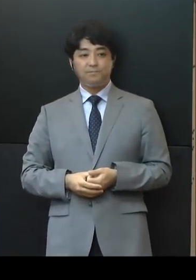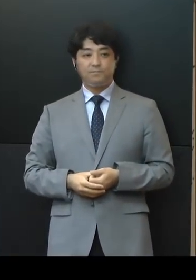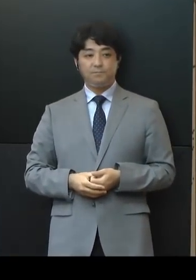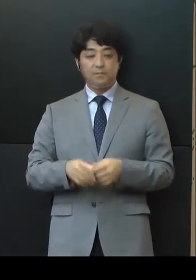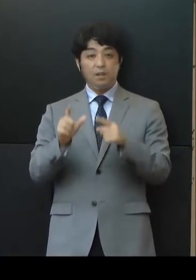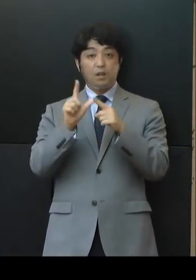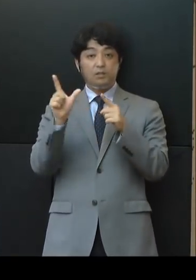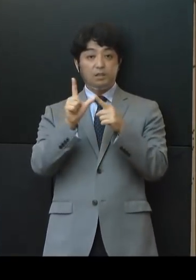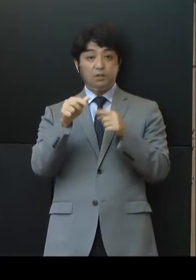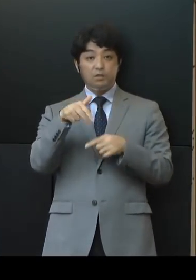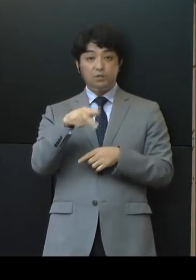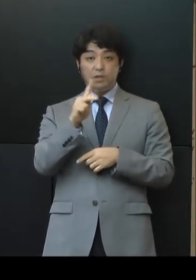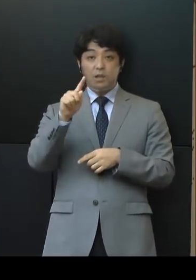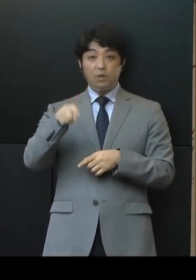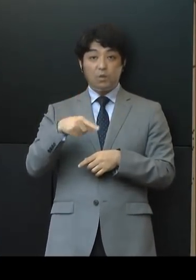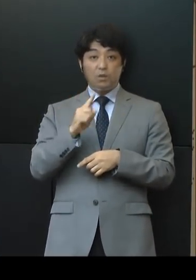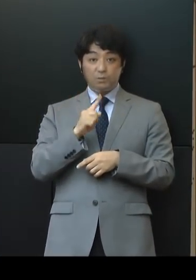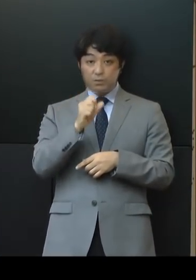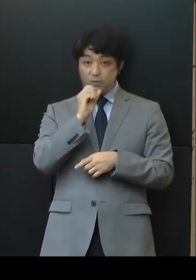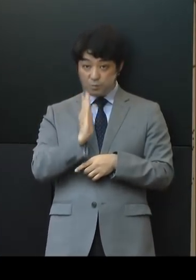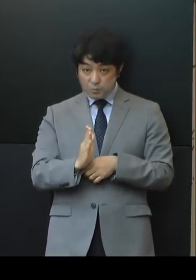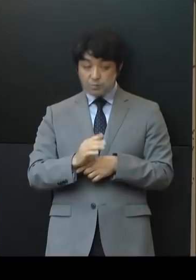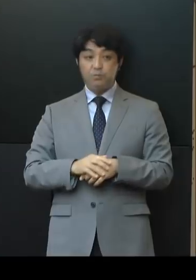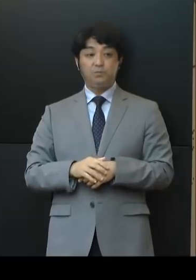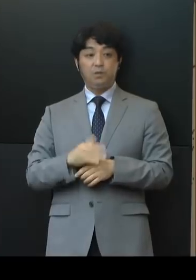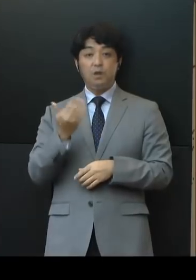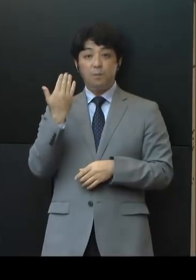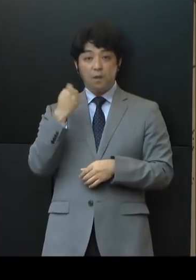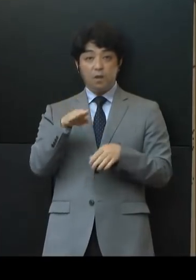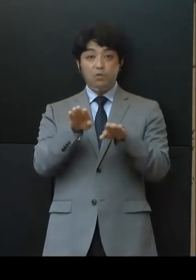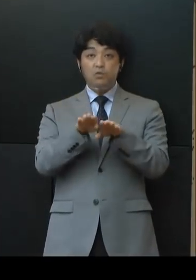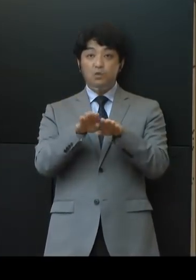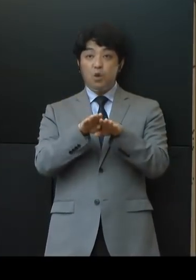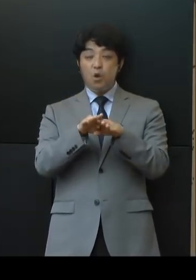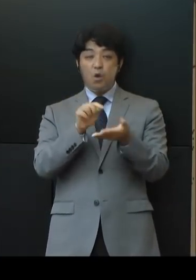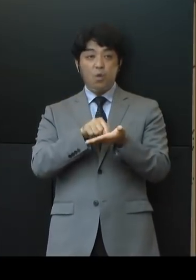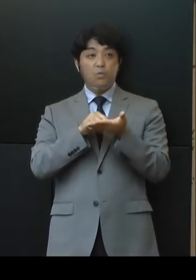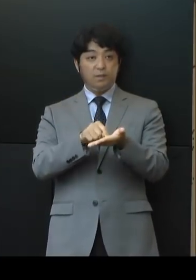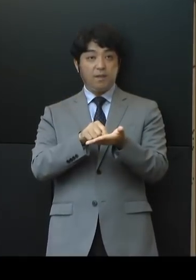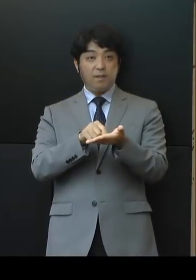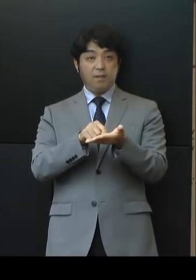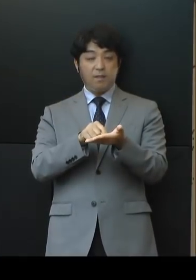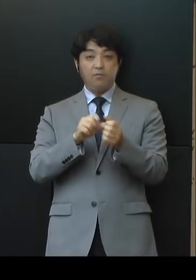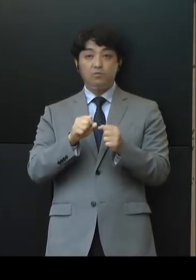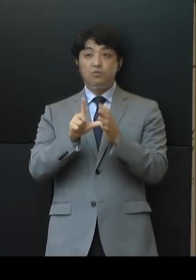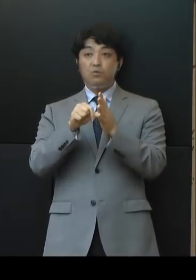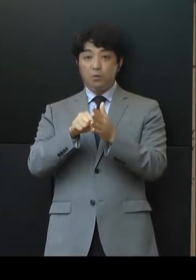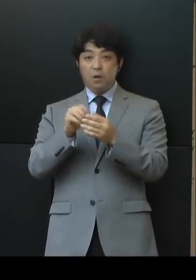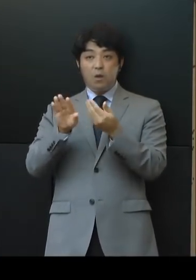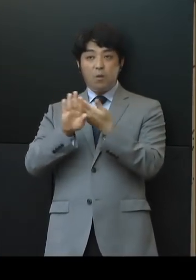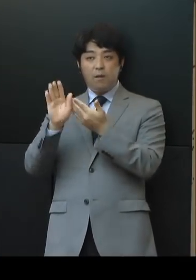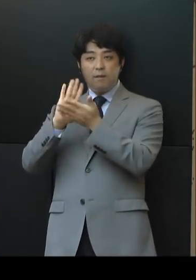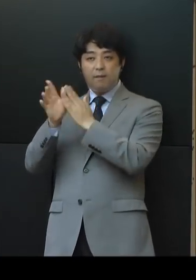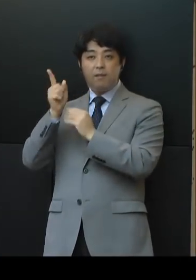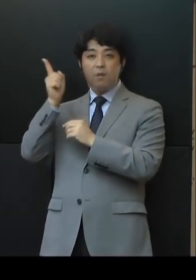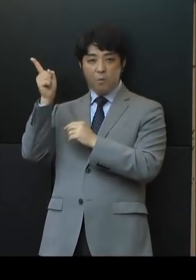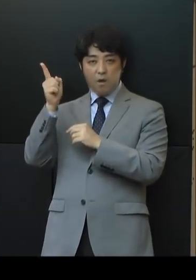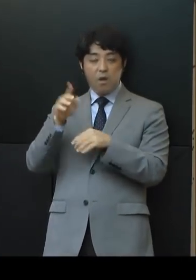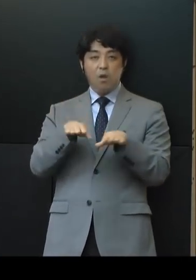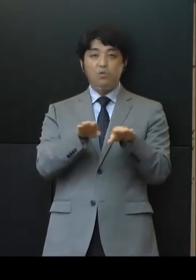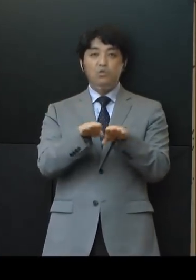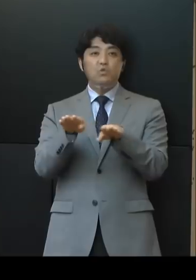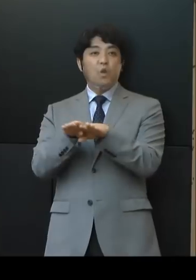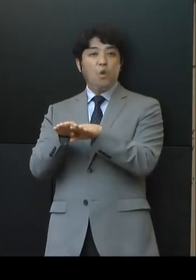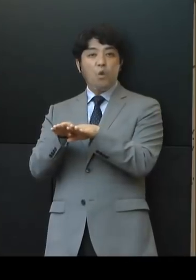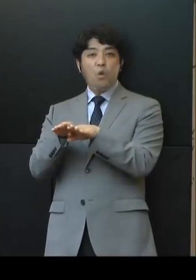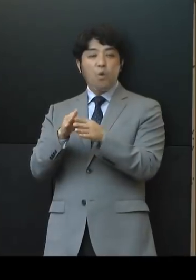。はい、NHK 世代です。よろしくお願いします、はい、先ほど休業要請をされる方針を示されましたが、まあ、他県では一応休業要請されない県